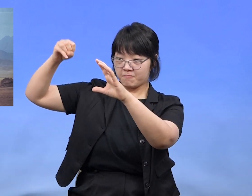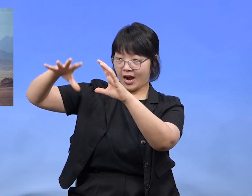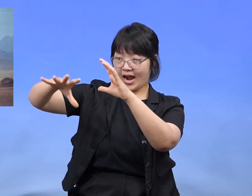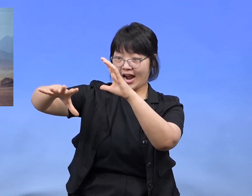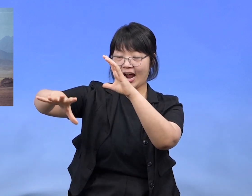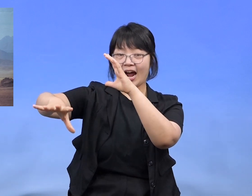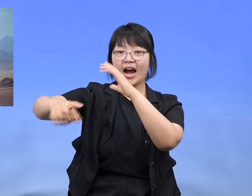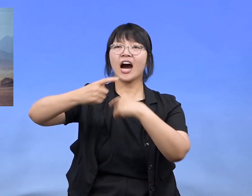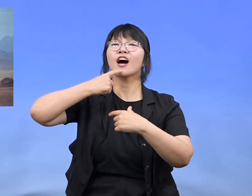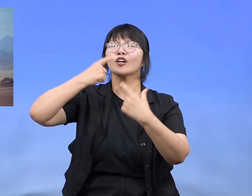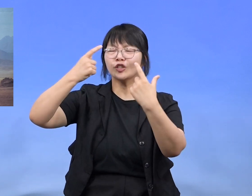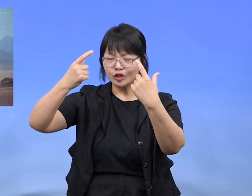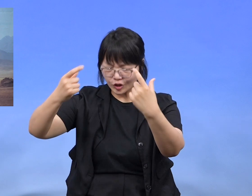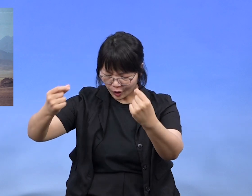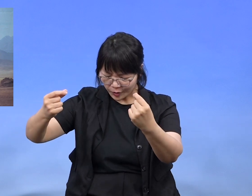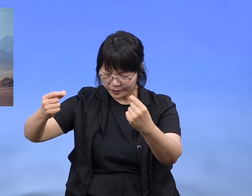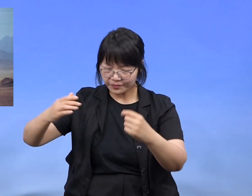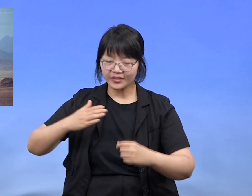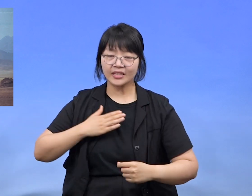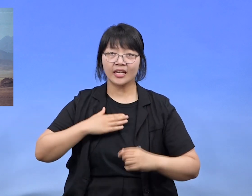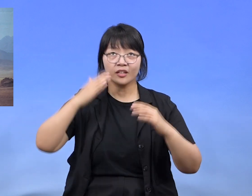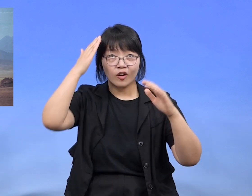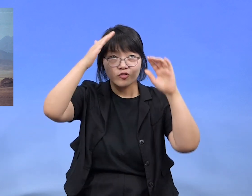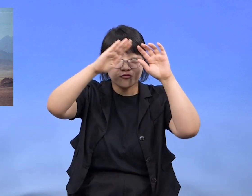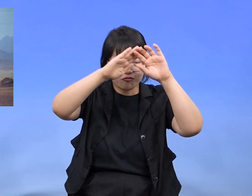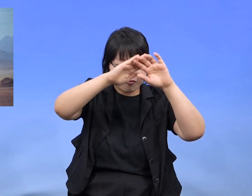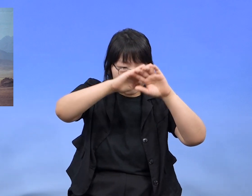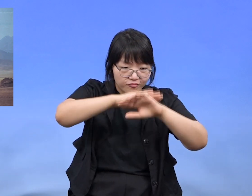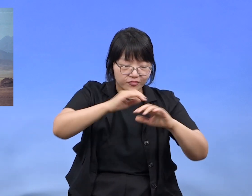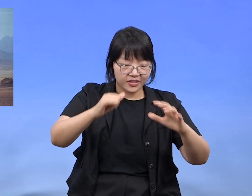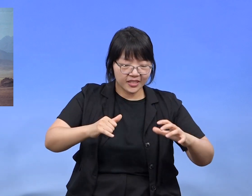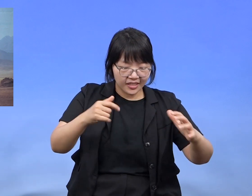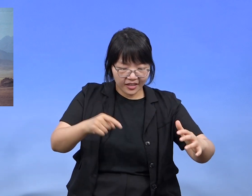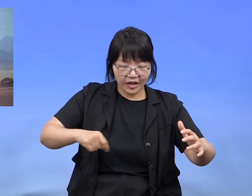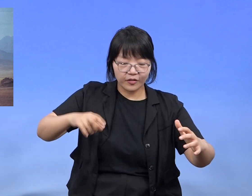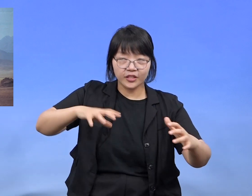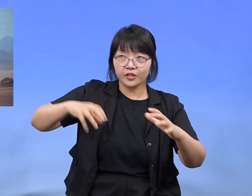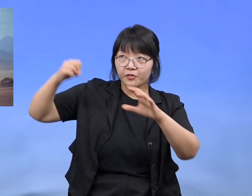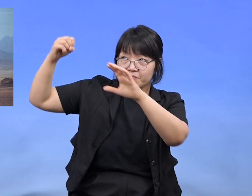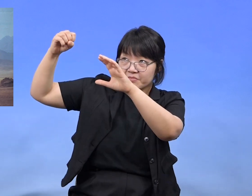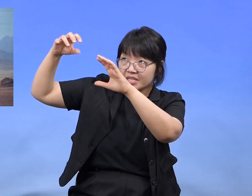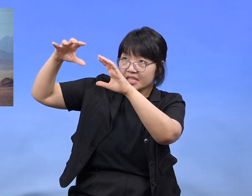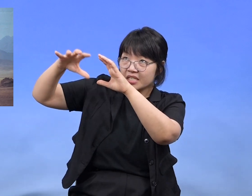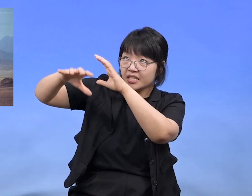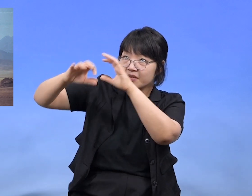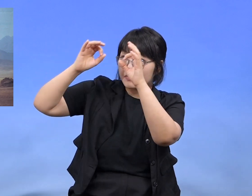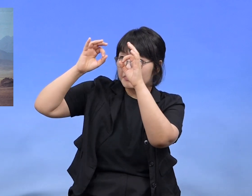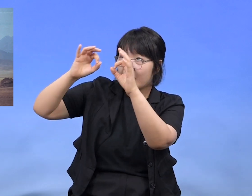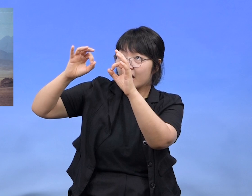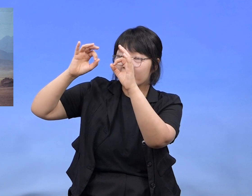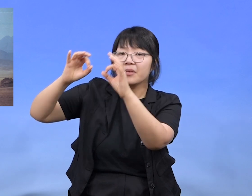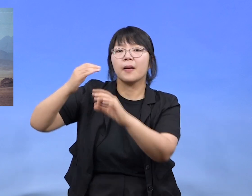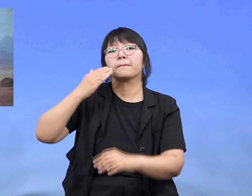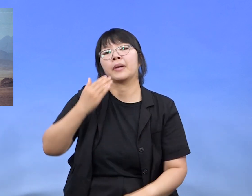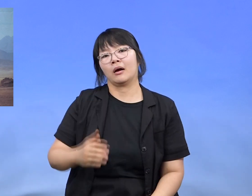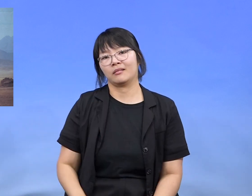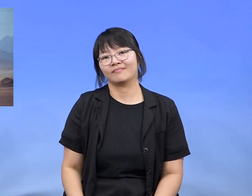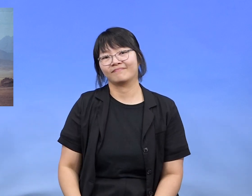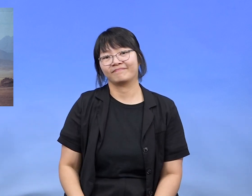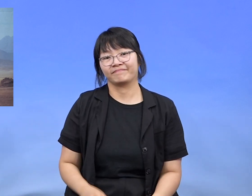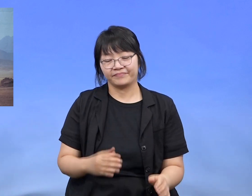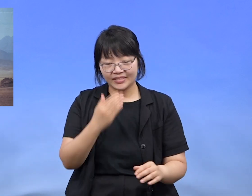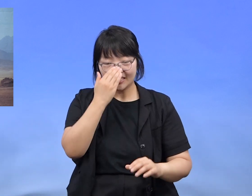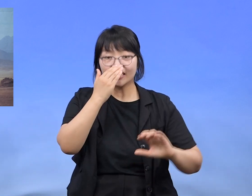빛을 체험하고 빛 가운데 거하게 된 것입니다. 그리고 이스라엘 백성들이 행진할 때는 이제